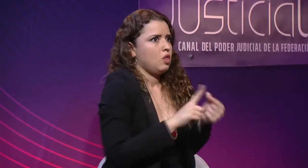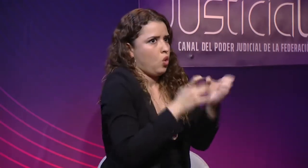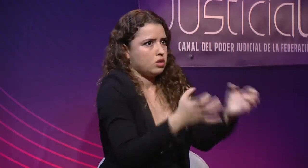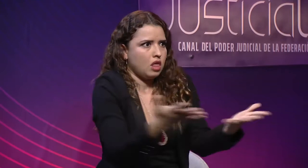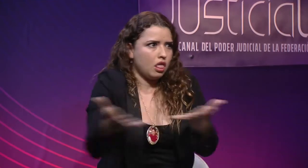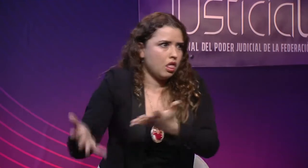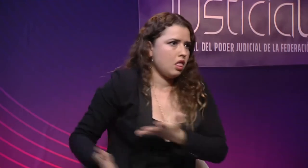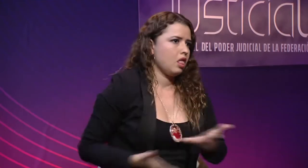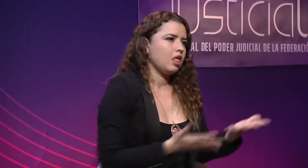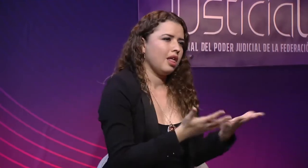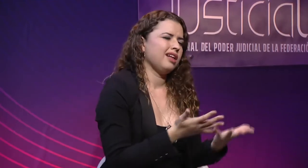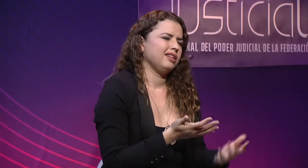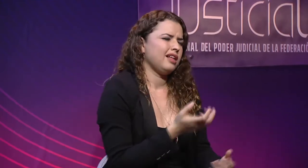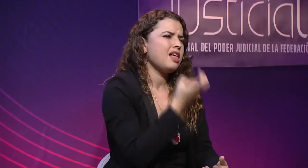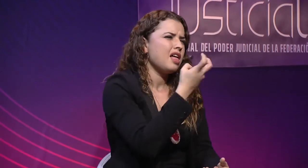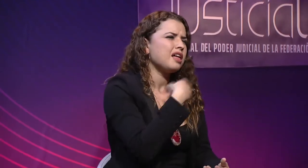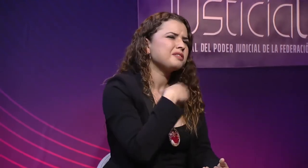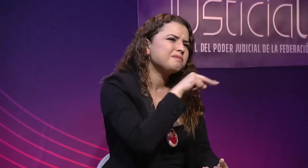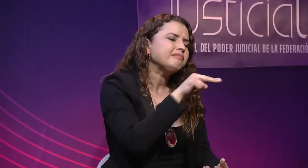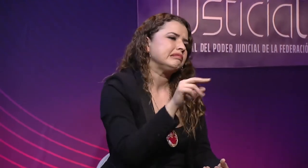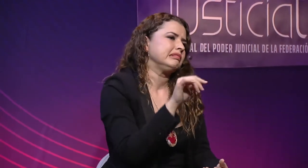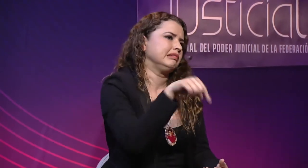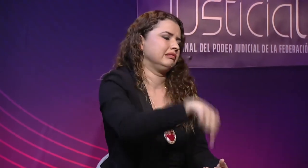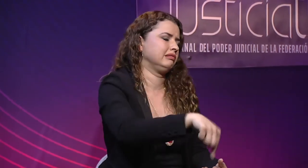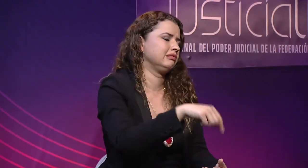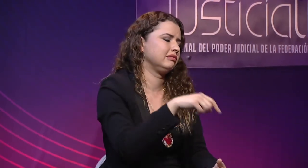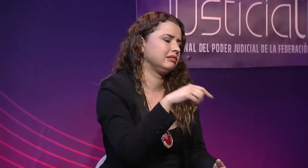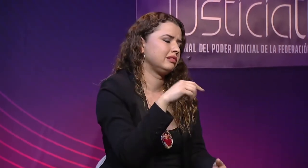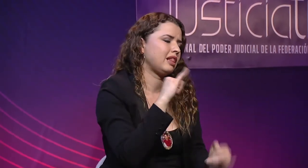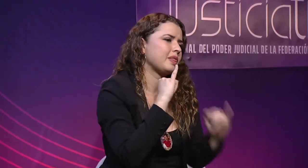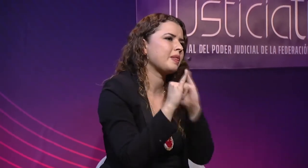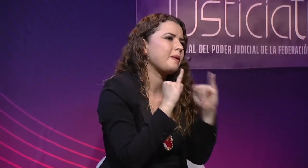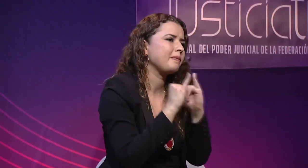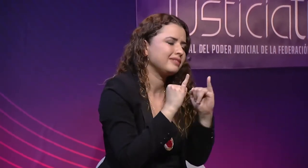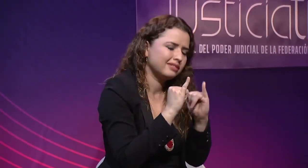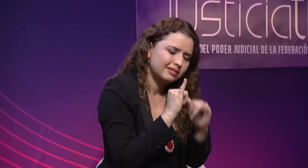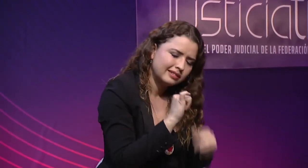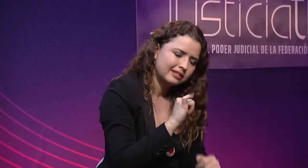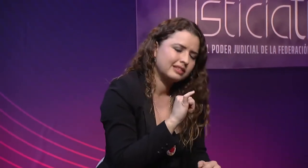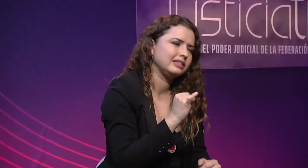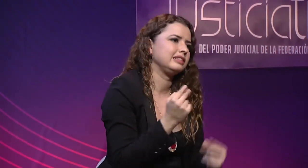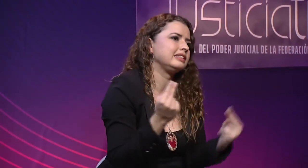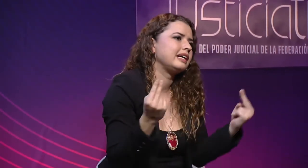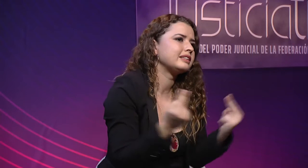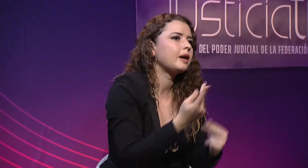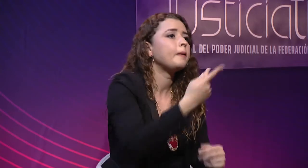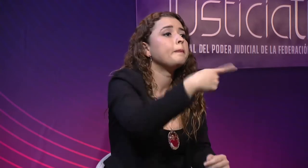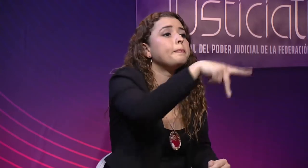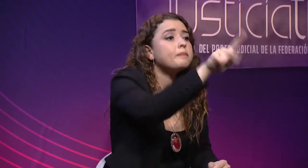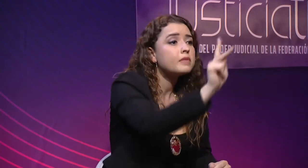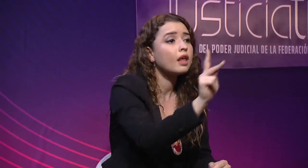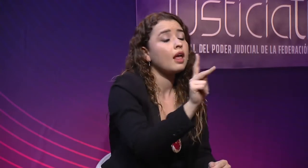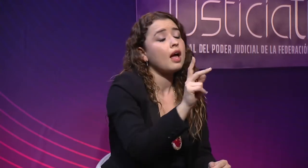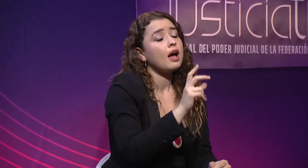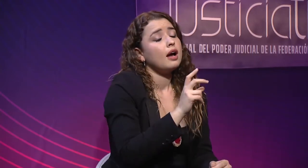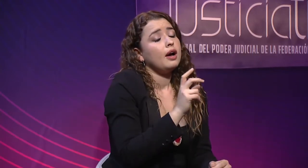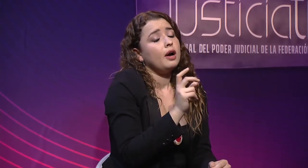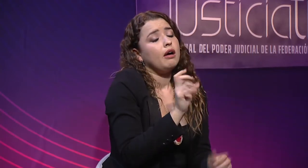pues, tu tratamiento, ¿no? Porque sí te meten en muchos problemas estar consiguiendo intérprete. Sí es cierto, es